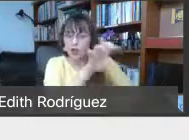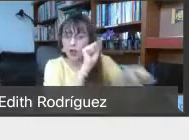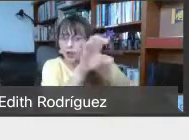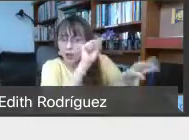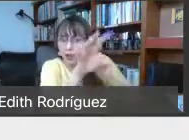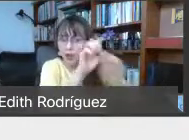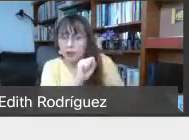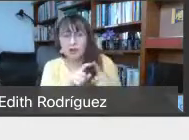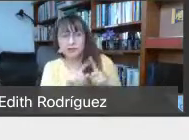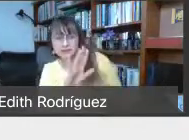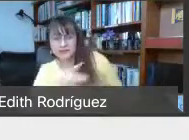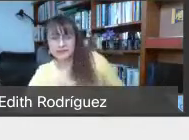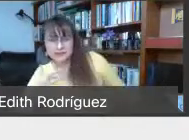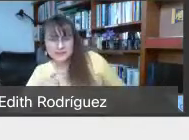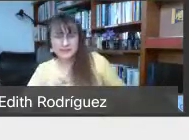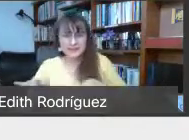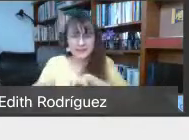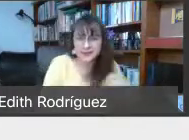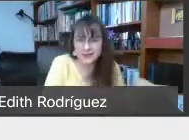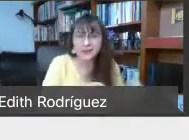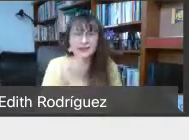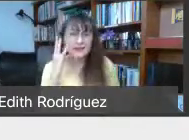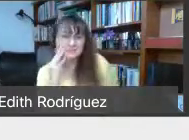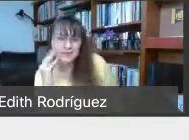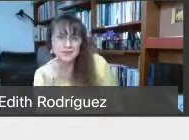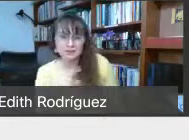cada vez más, aspectos culturales,